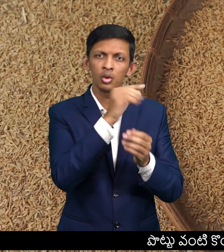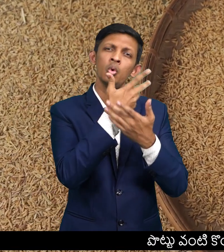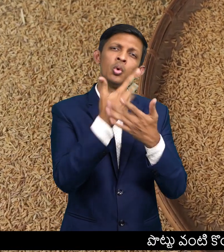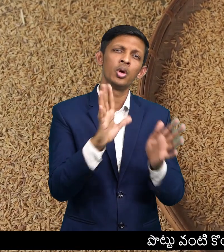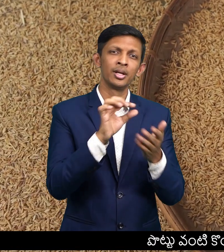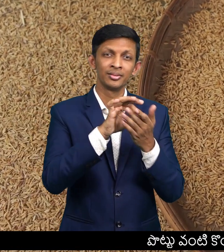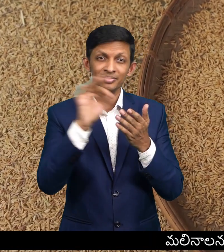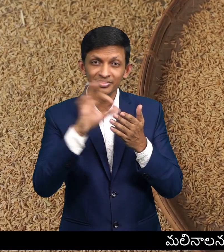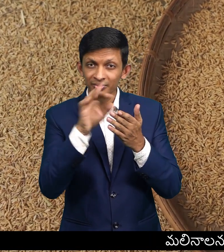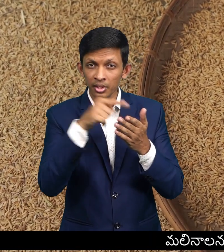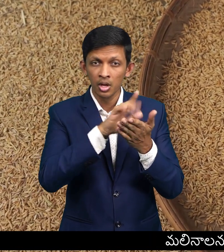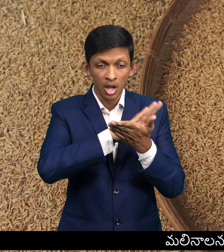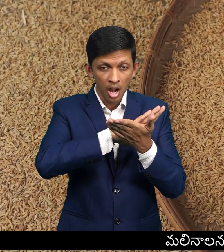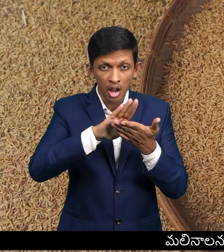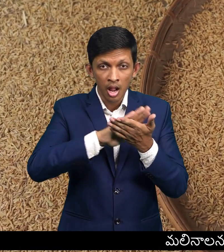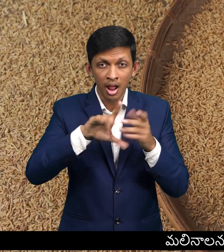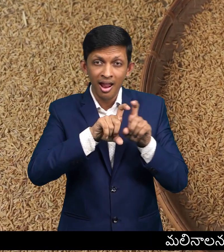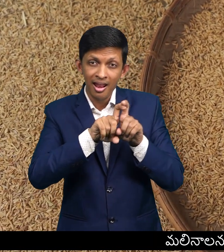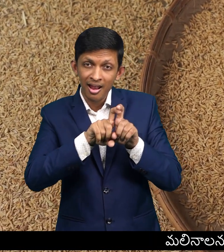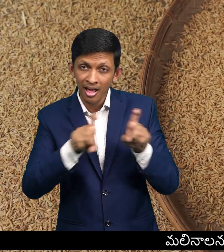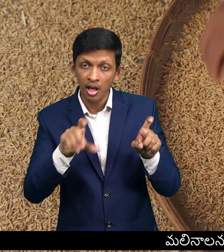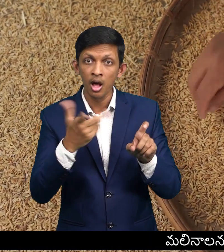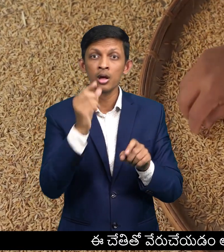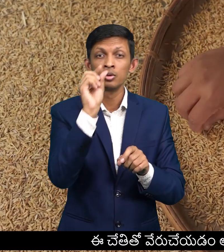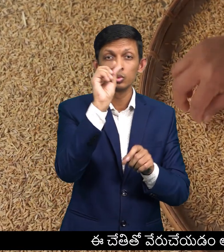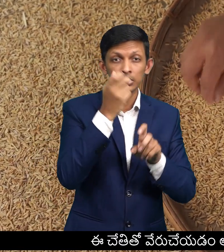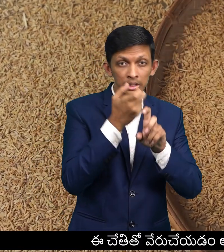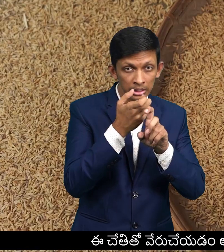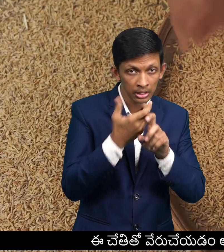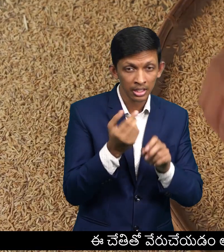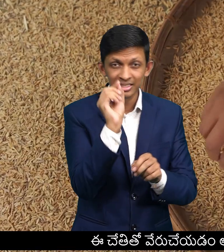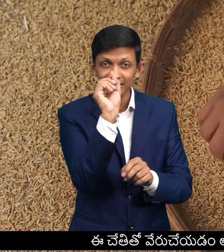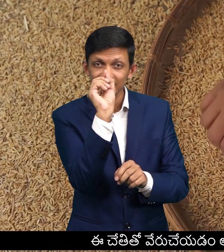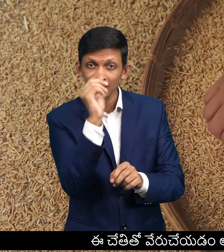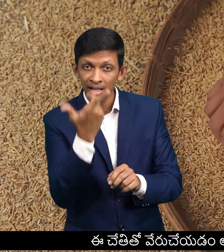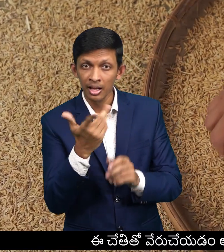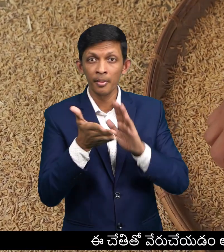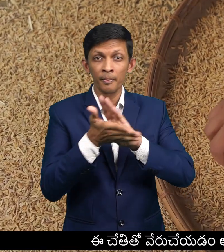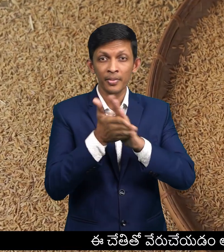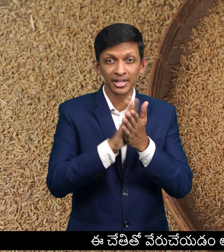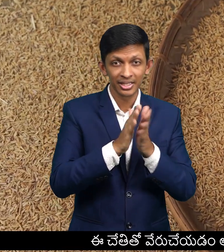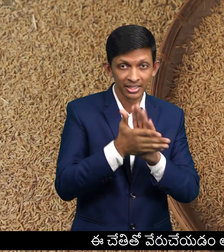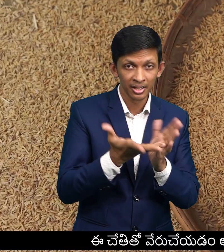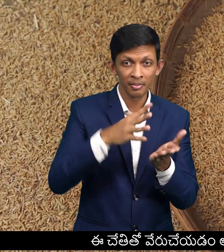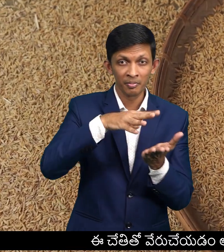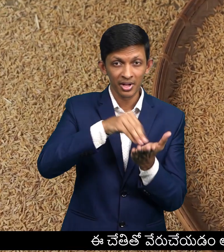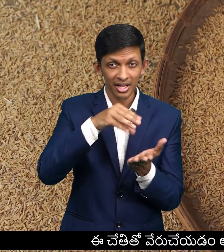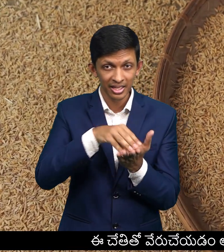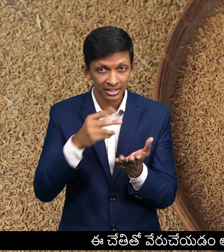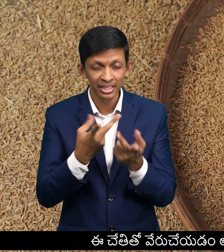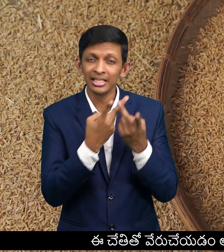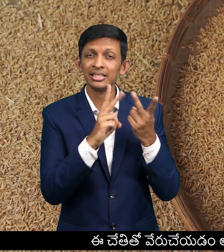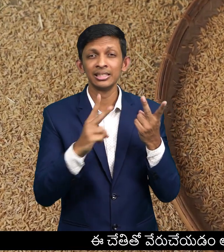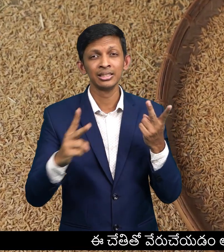పరిమాణపు మలినాలను వేరు చేయటానికి ఈ చేతితో వేరు చేయటం అనే పద్ధతిని ఉపయోగించవచ్చు.